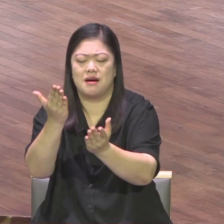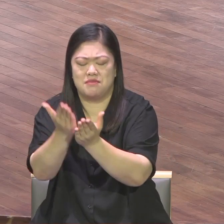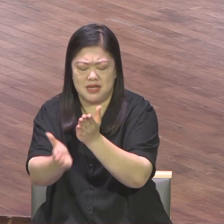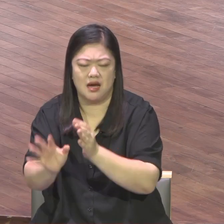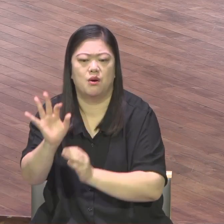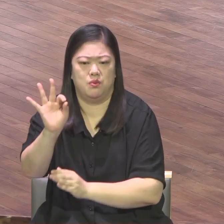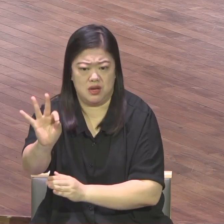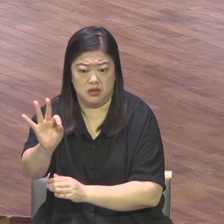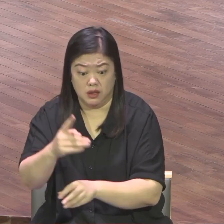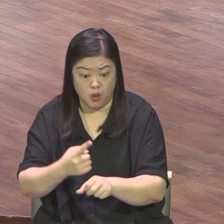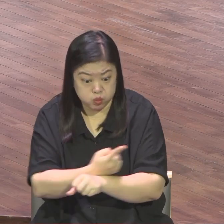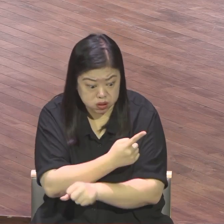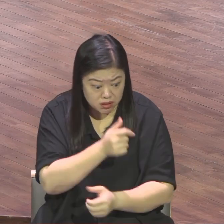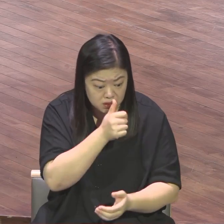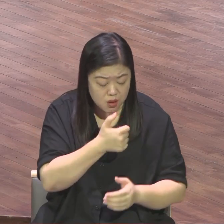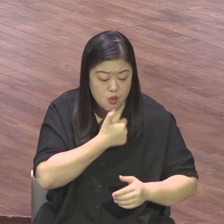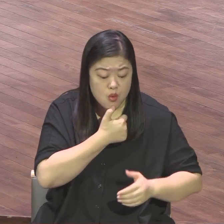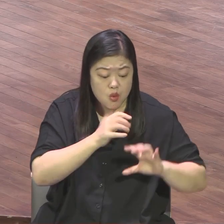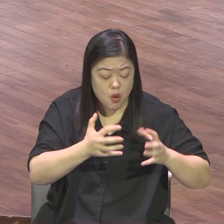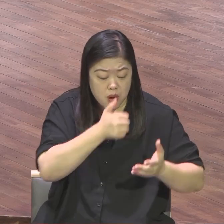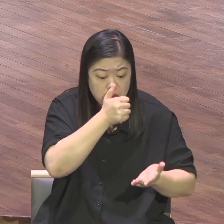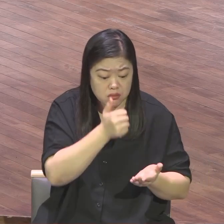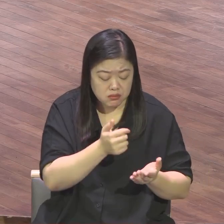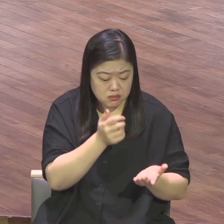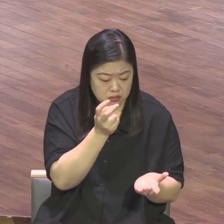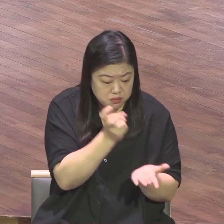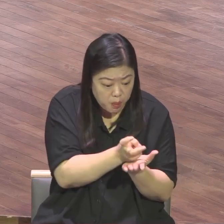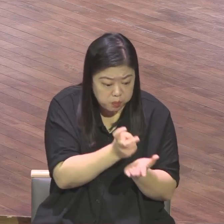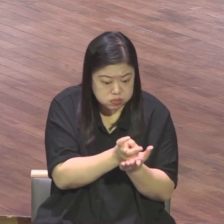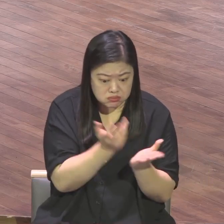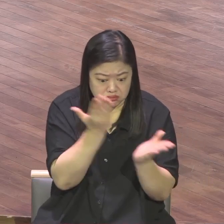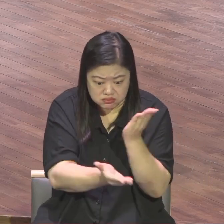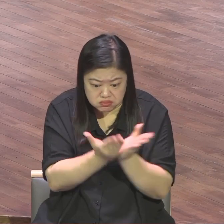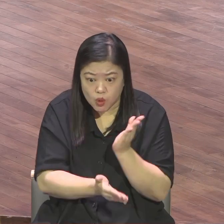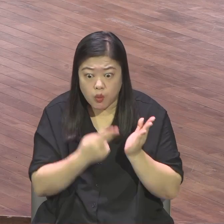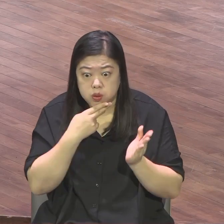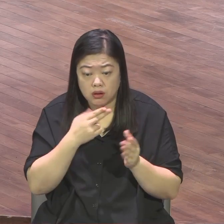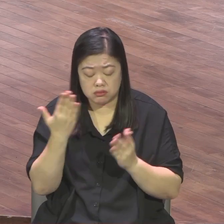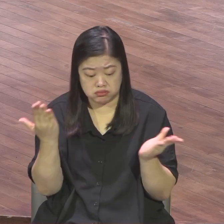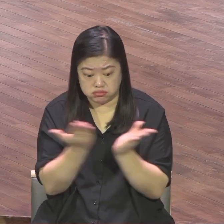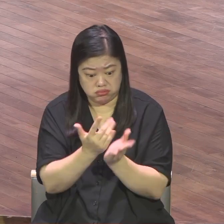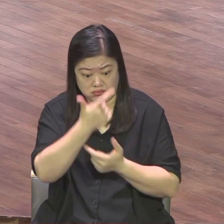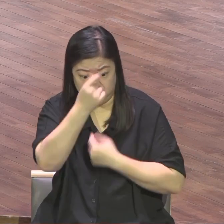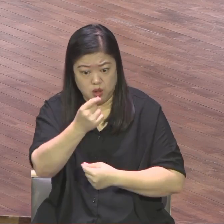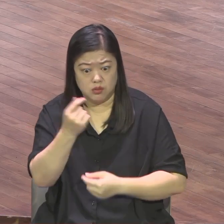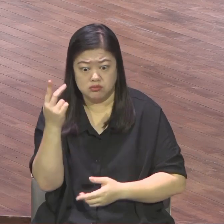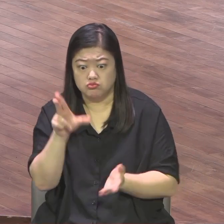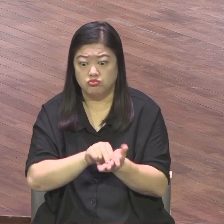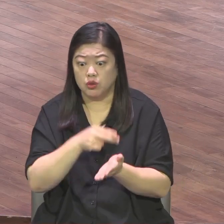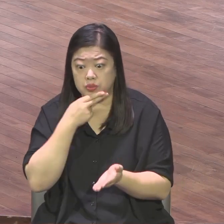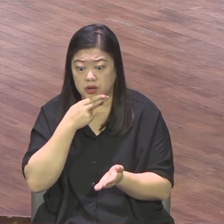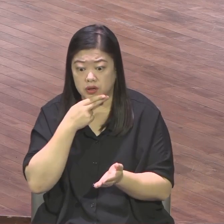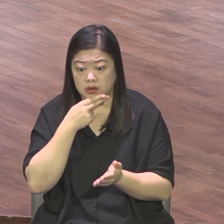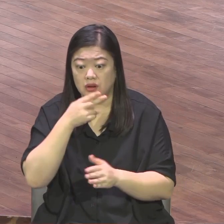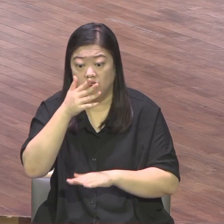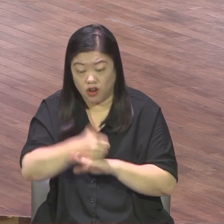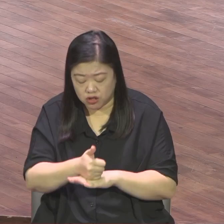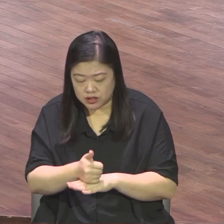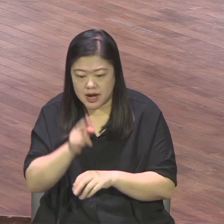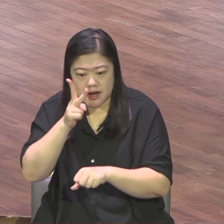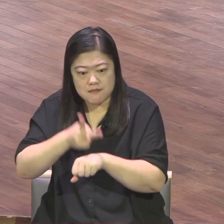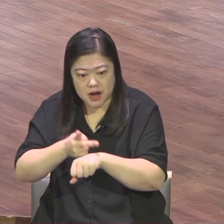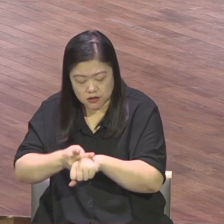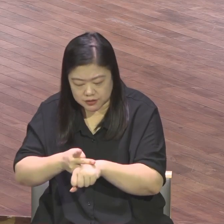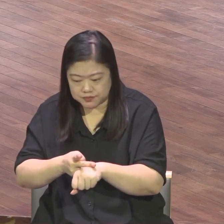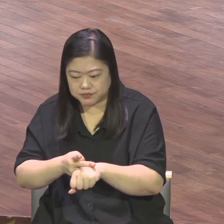그랬어요. 그래서 바울이 가이사랴에 온 지 닷새 후에 대제사장과 이 장로들을 변호사 더들로 함께 이들이